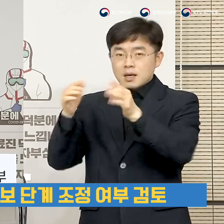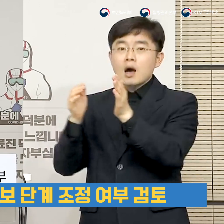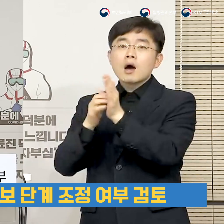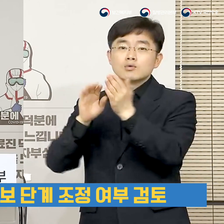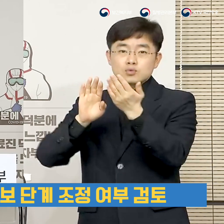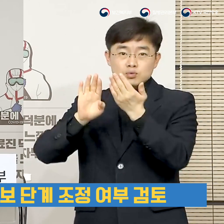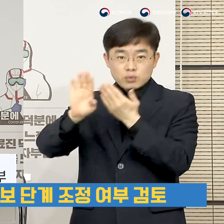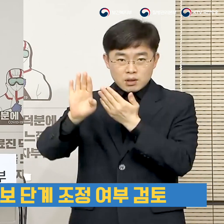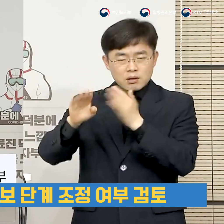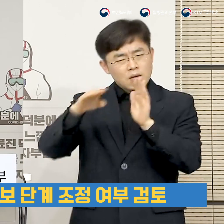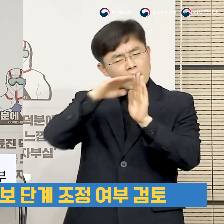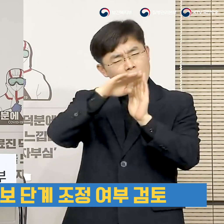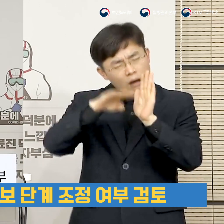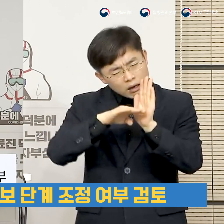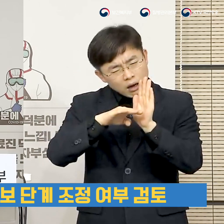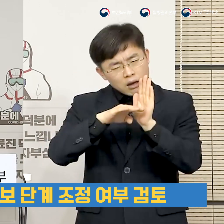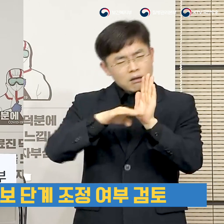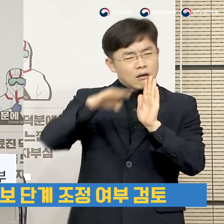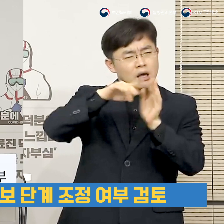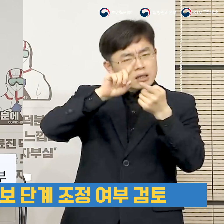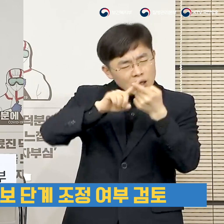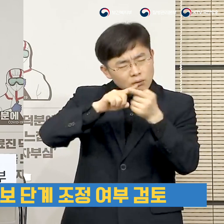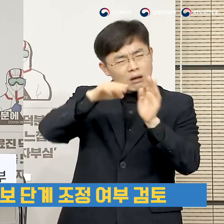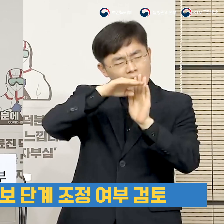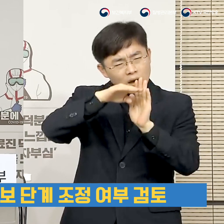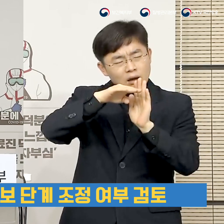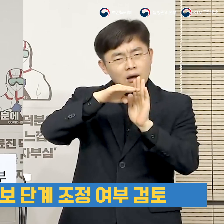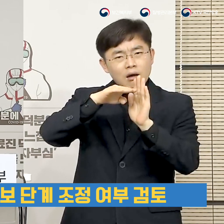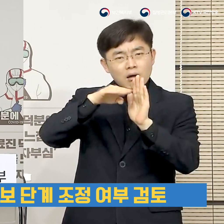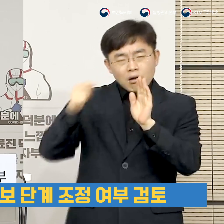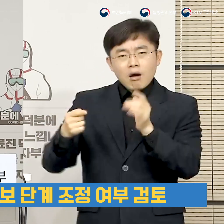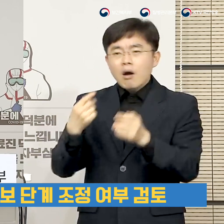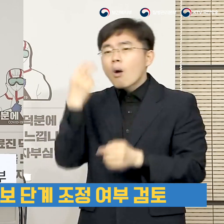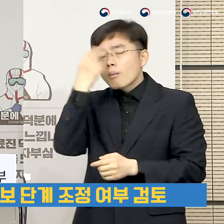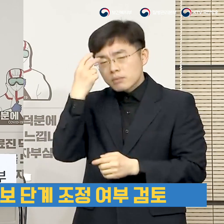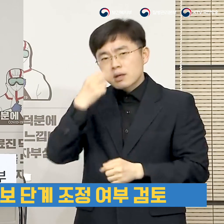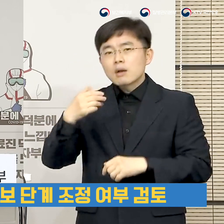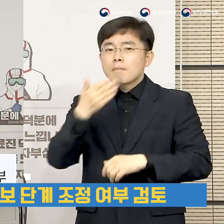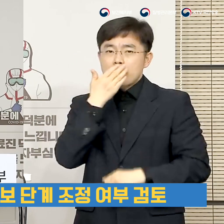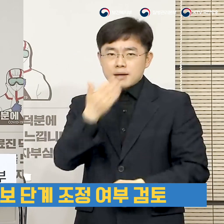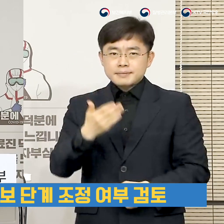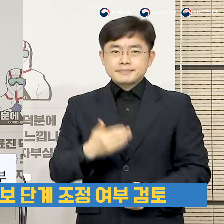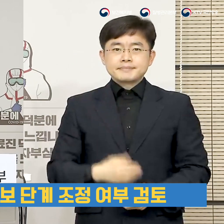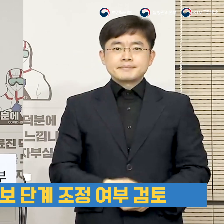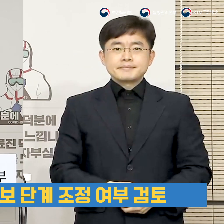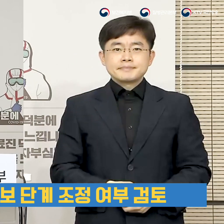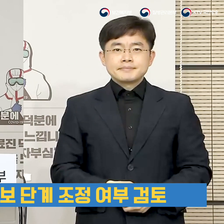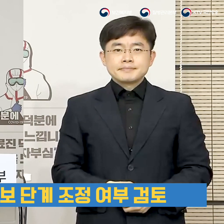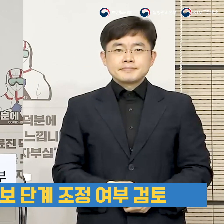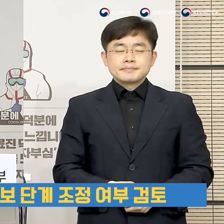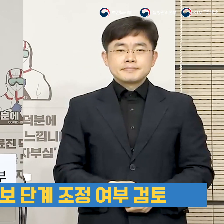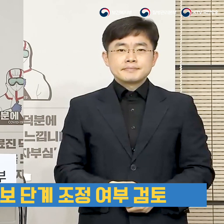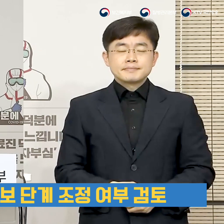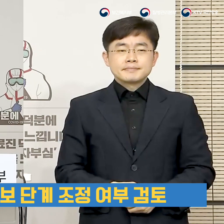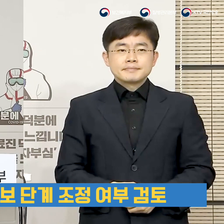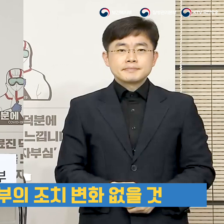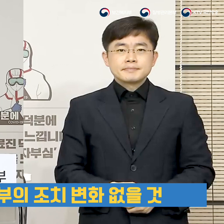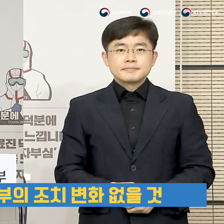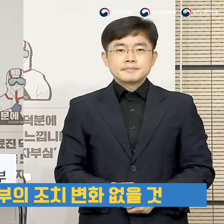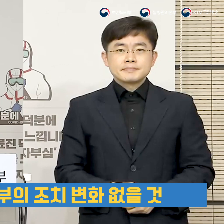뒤에 조정 등이 필요할지 또 조정이 이루어질 수 있을지를 검토하게 될 거라는 점을 말씀을